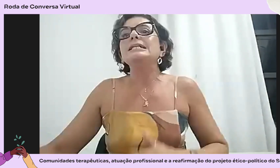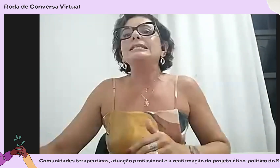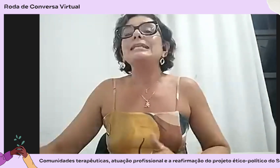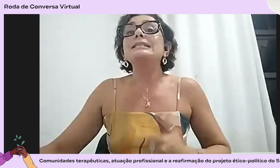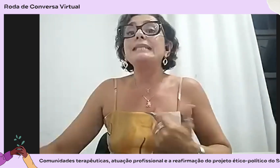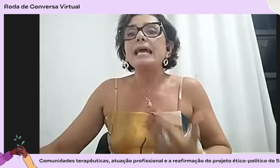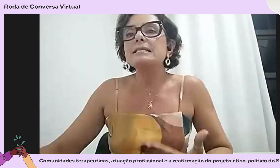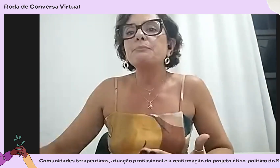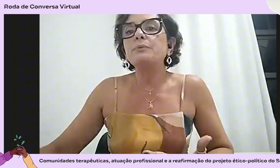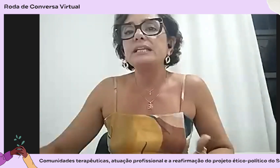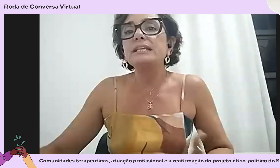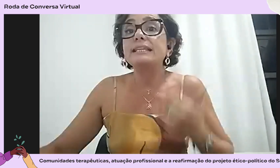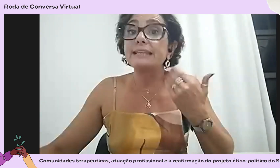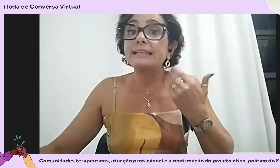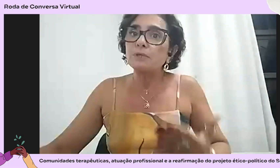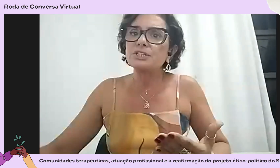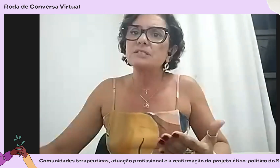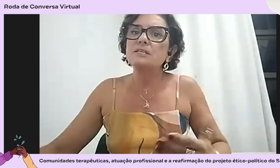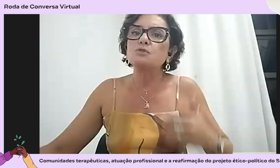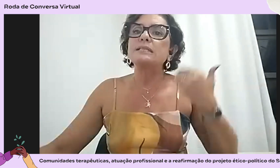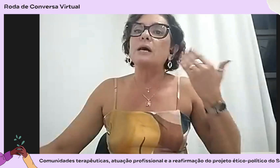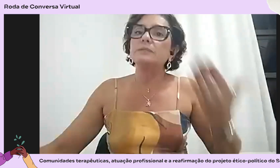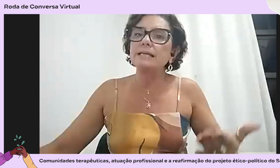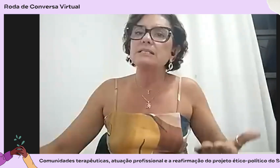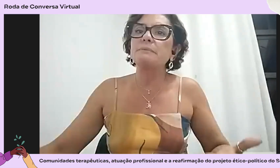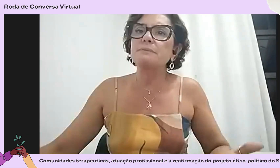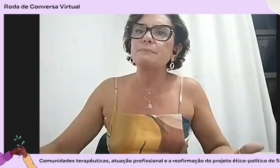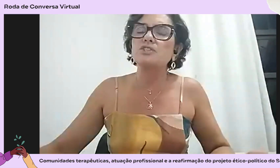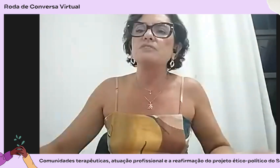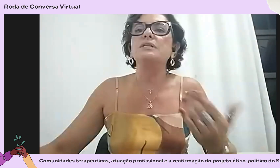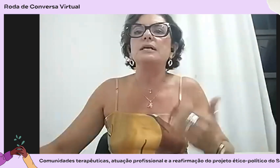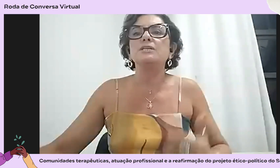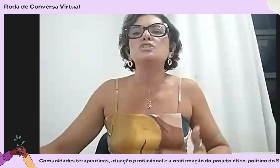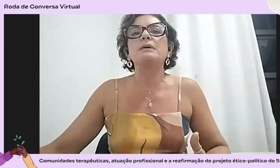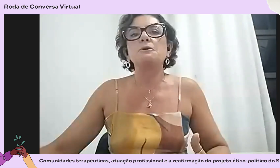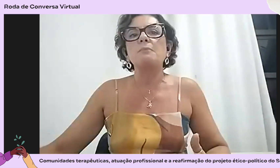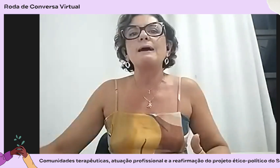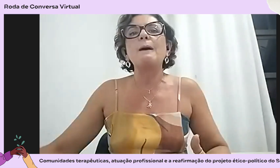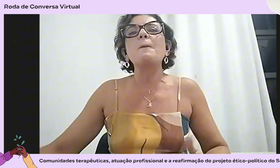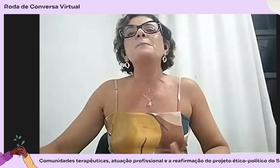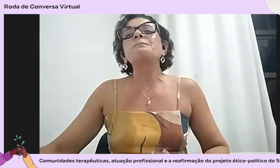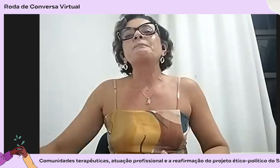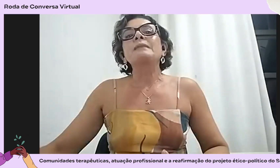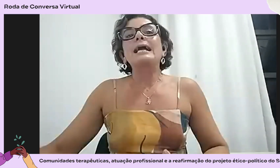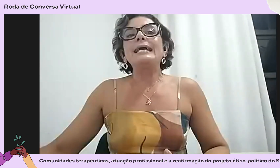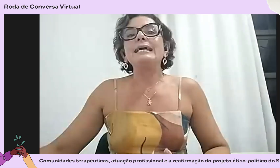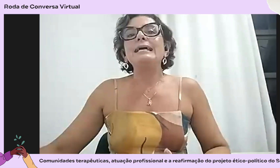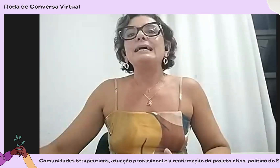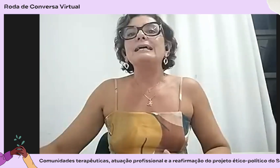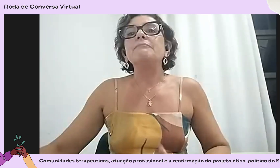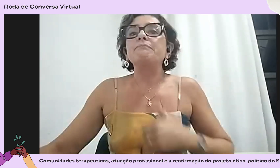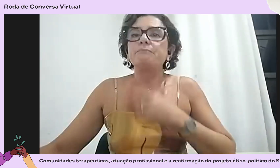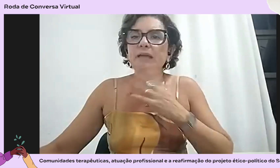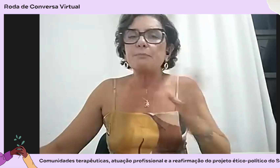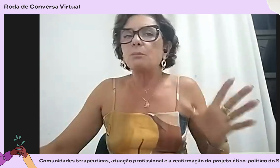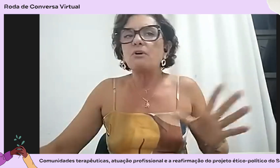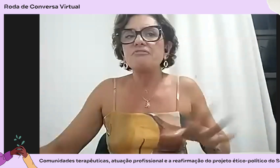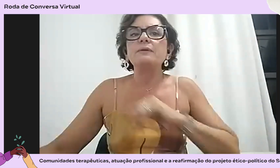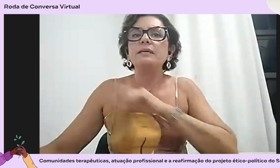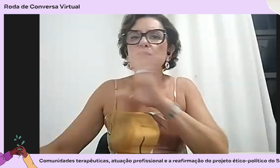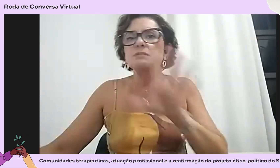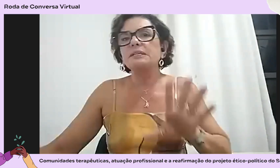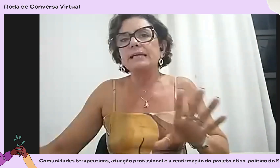efetivação, né, da política de saúde mental nessa perspectiva antimanicomial,